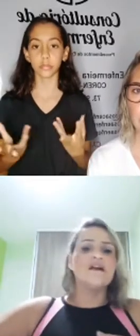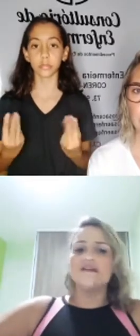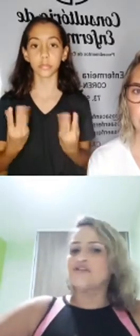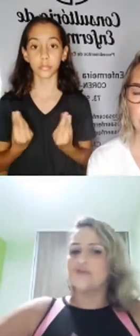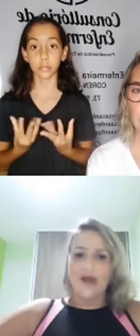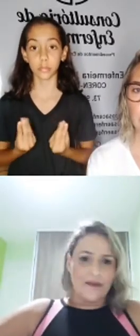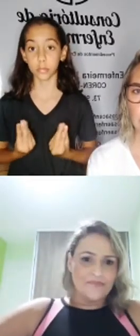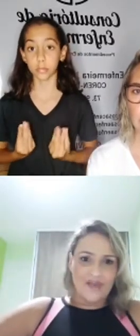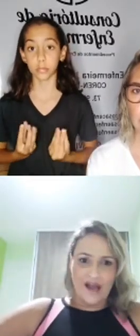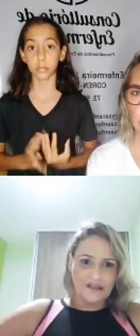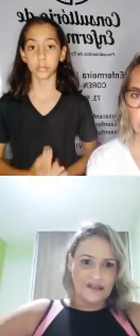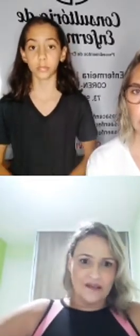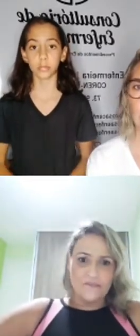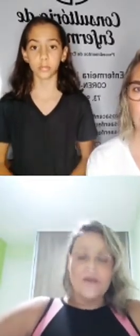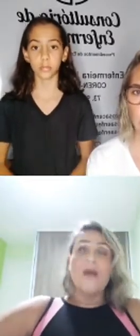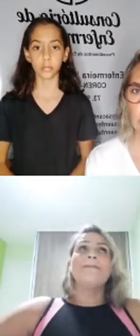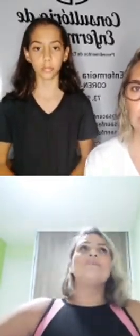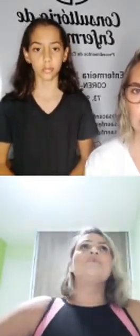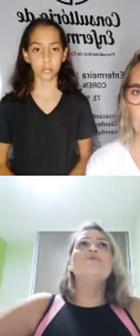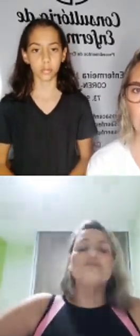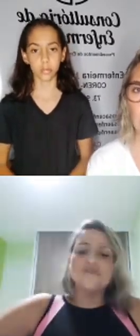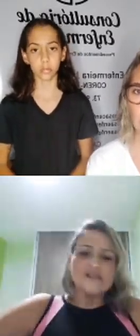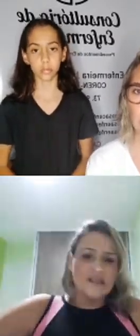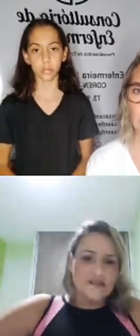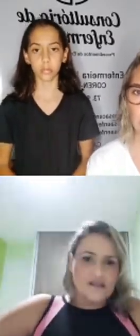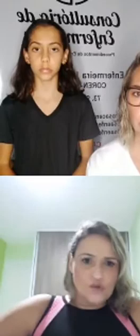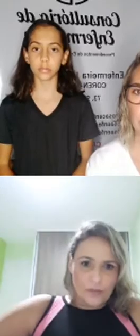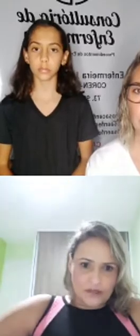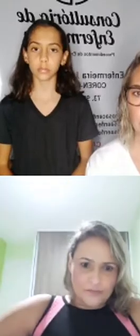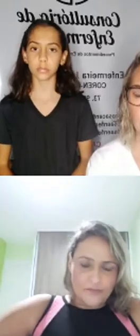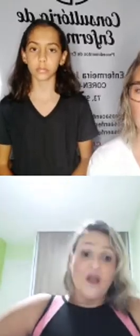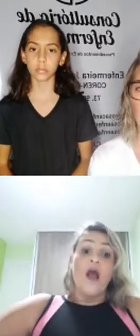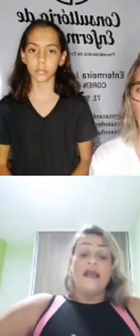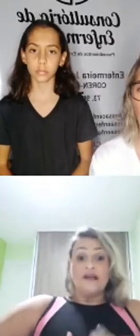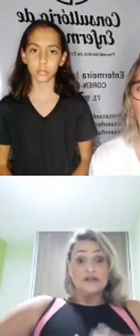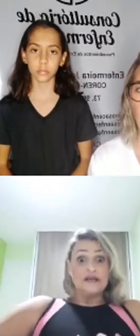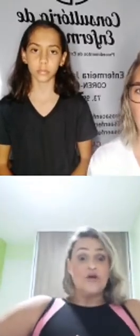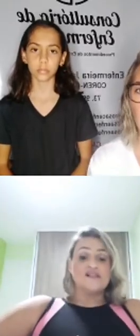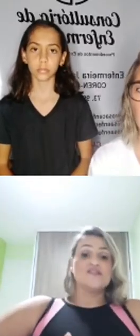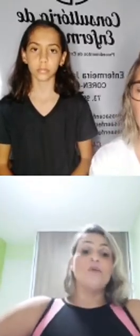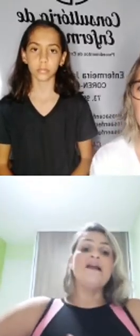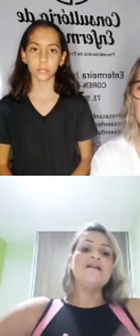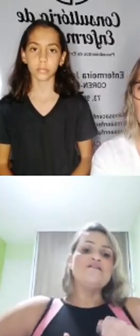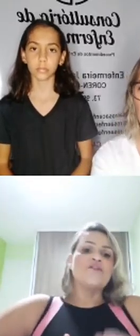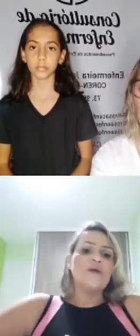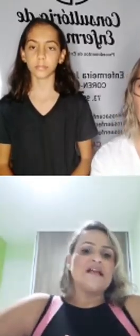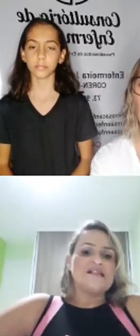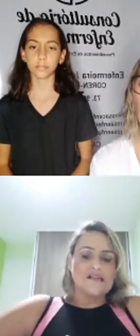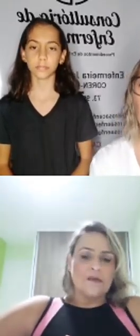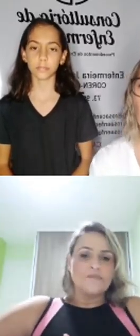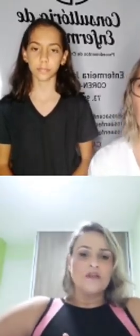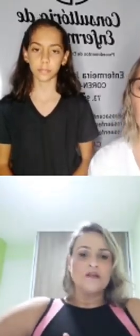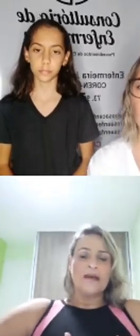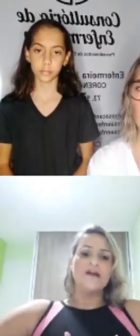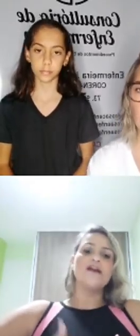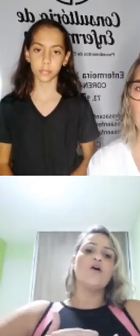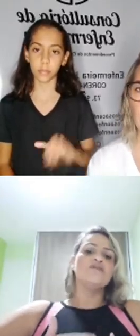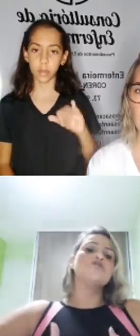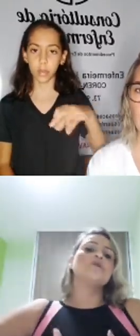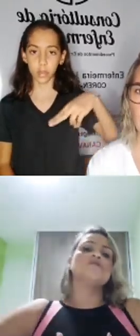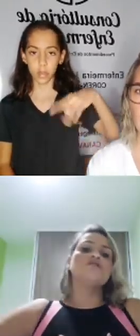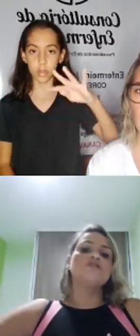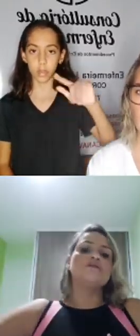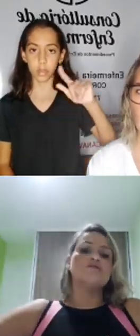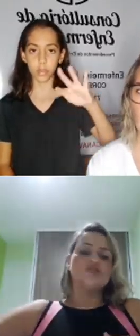tem a estudar ainda. Muito se tem a descobrir. E outra coisa, sobre a influência da mãe